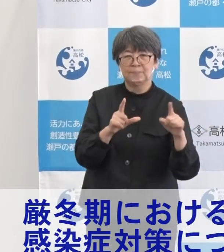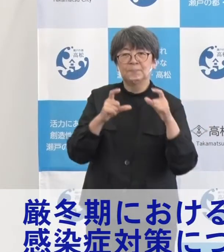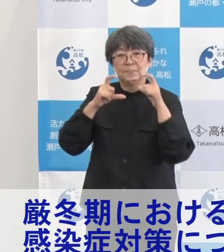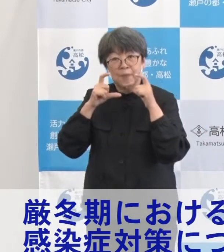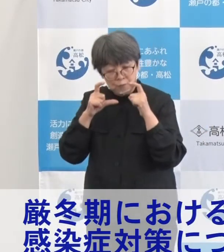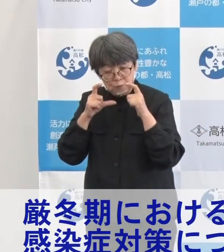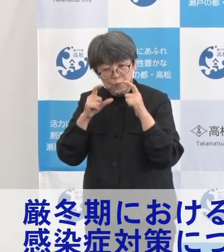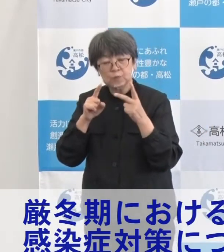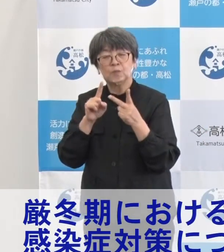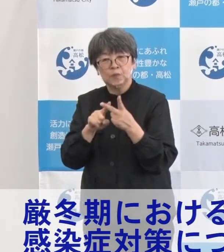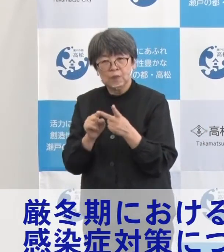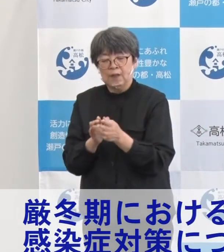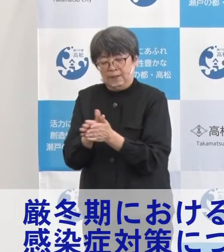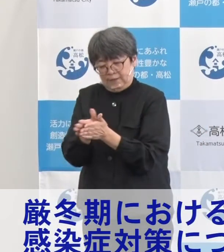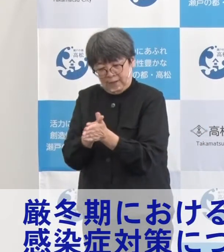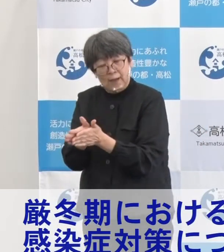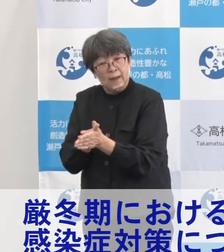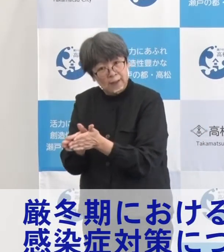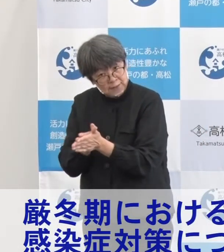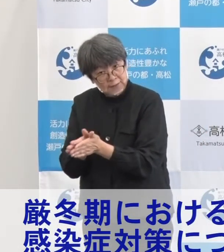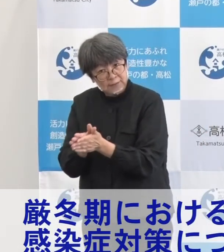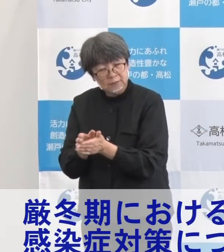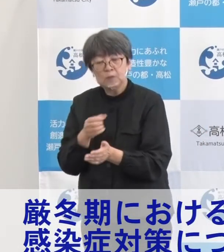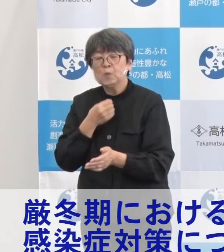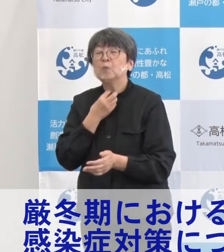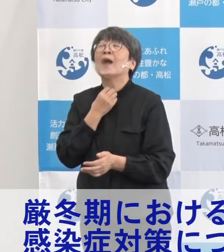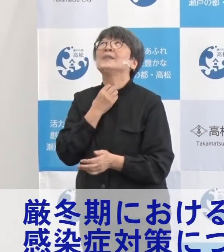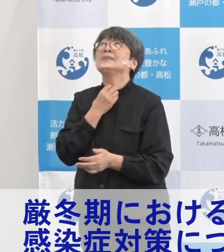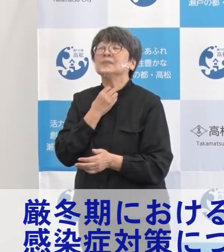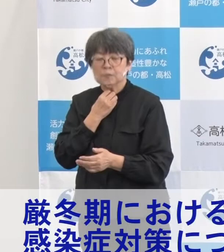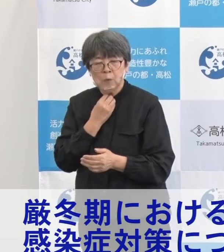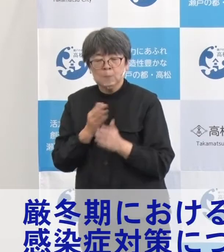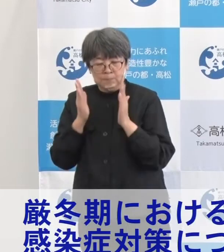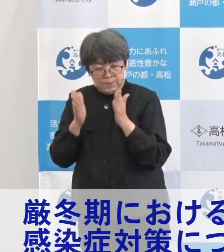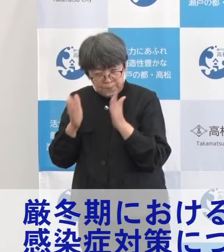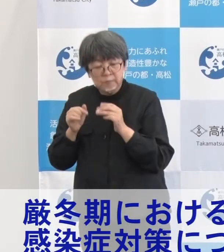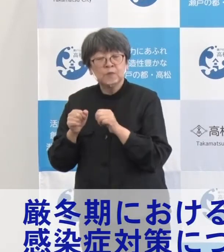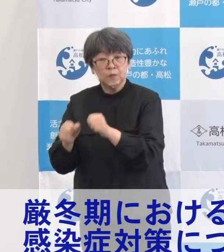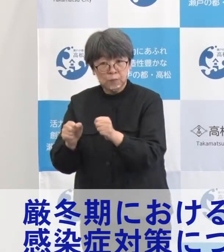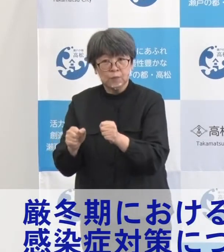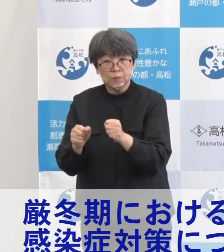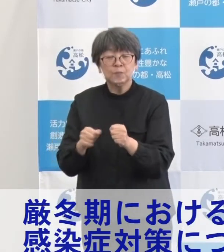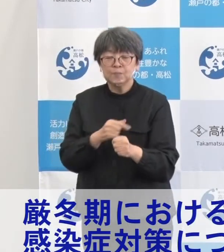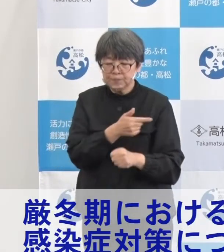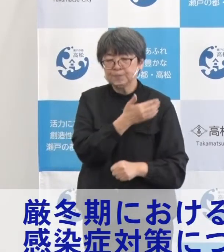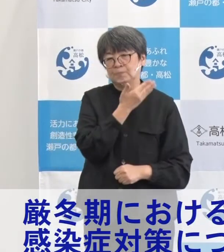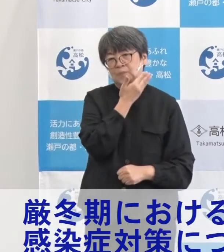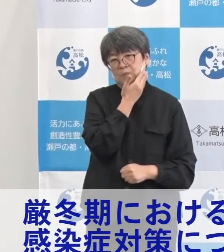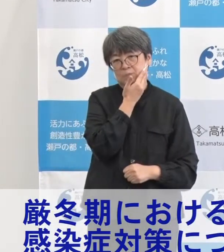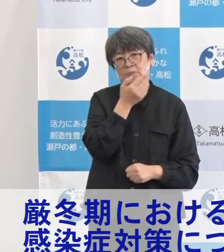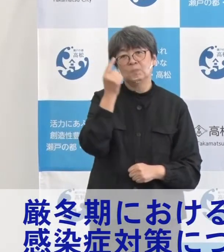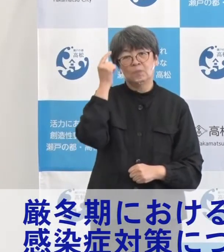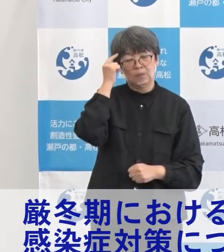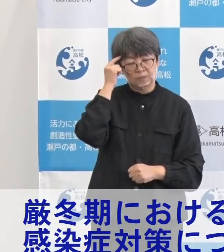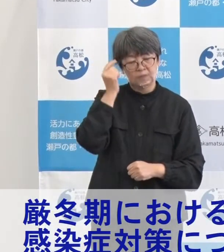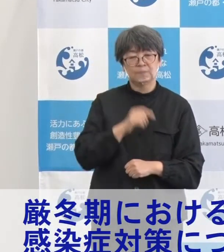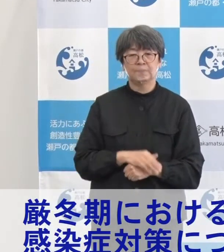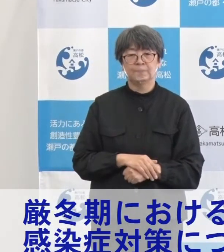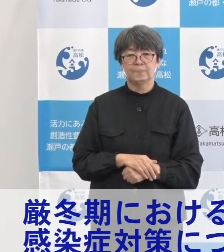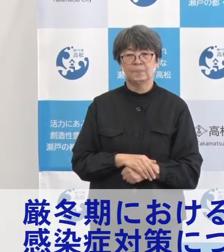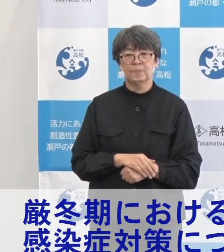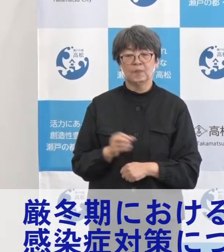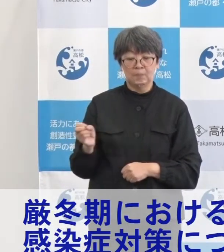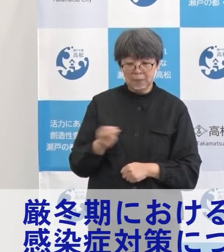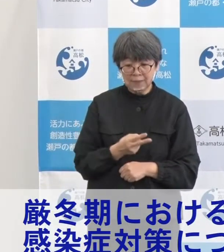そしてまあ手洗い小雨が伊藤を徹底していただくということが非常に大事かなというふうに思っておりますまた